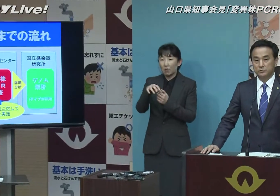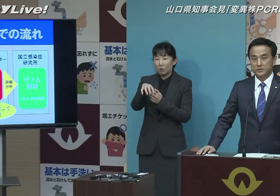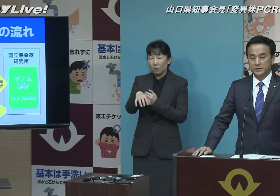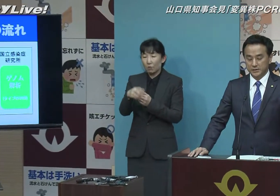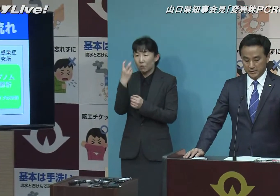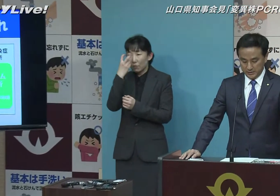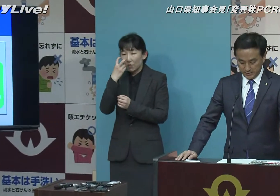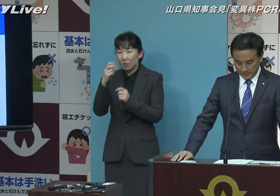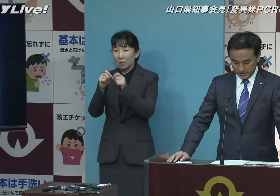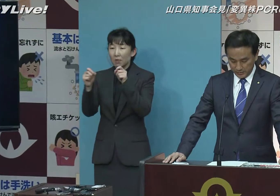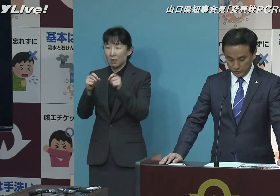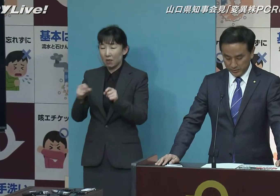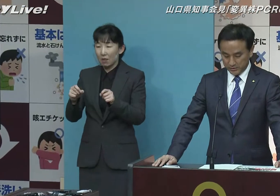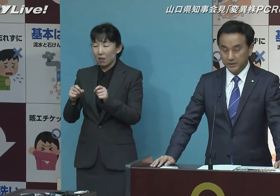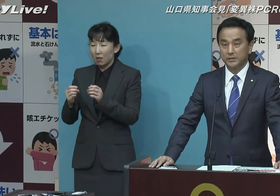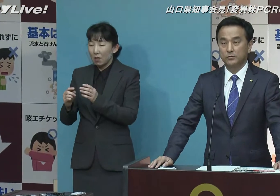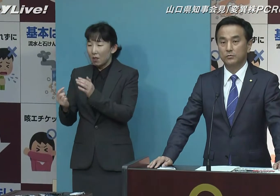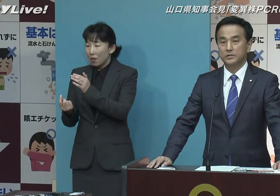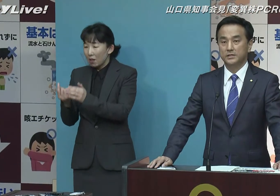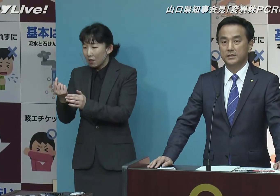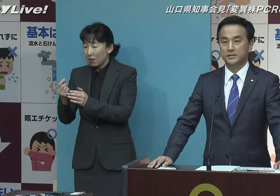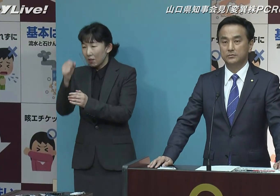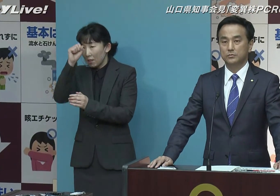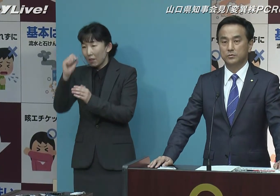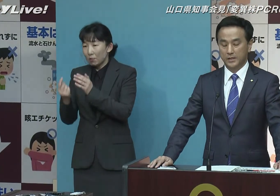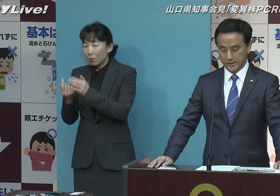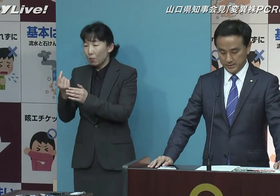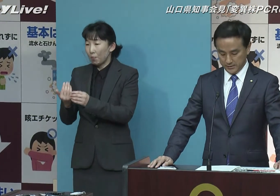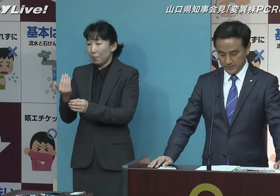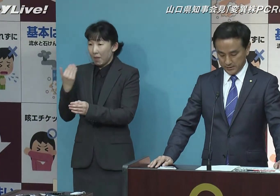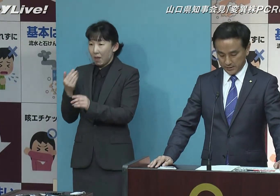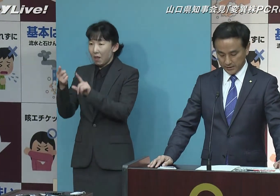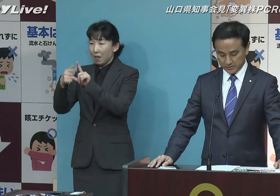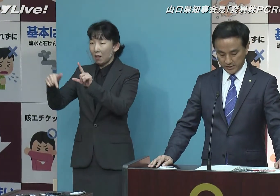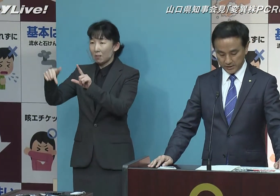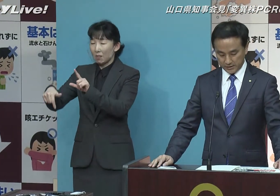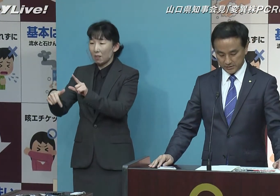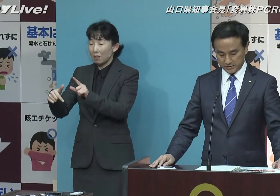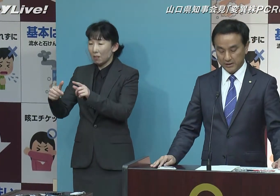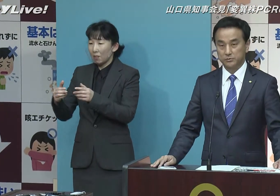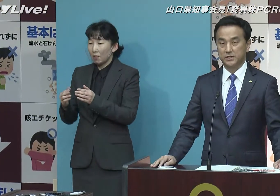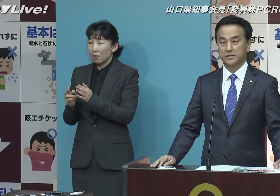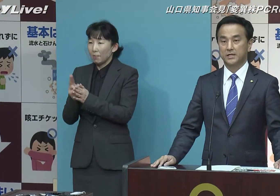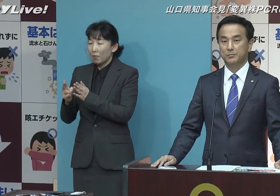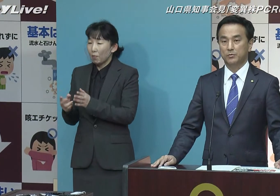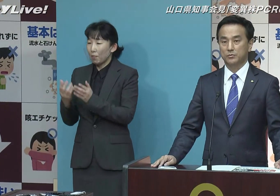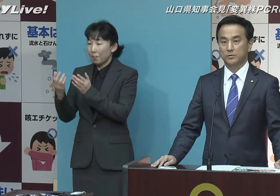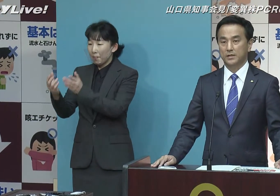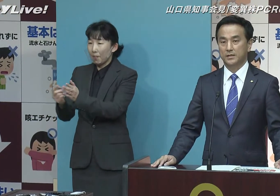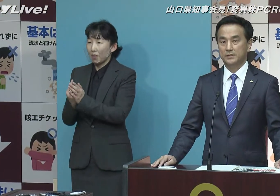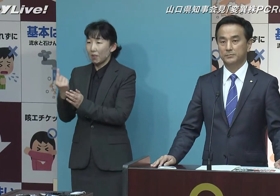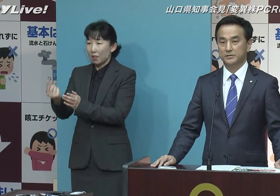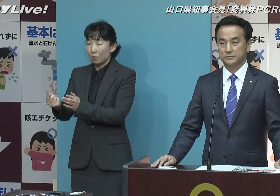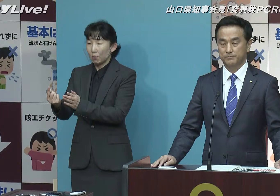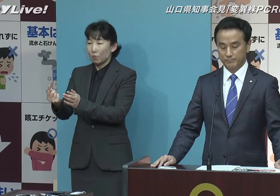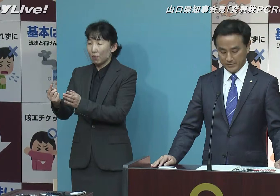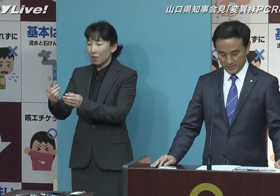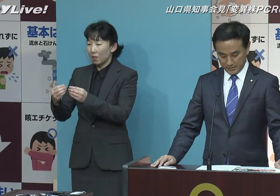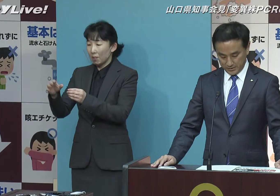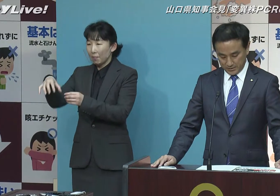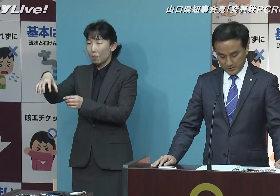症の直前に関西方面に旅行に行かれていることから現地で感染した可能性が高いものと考えています